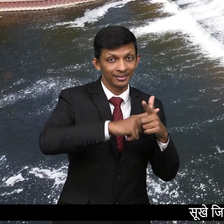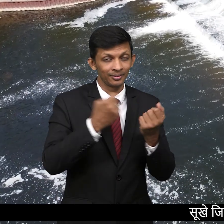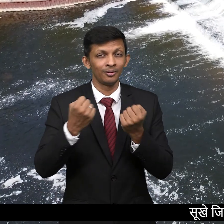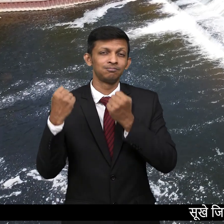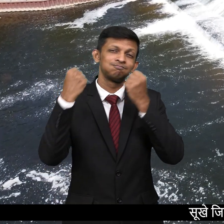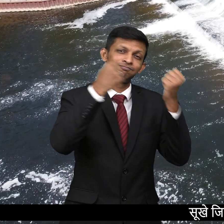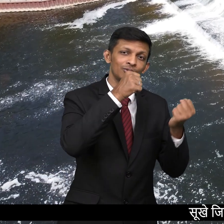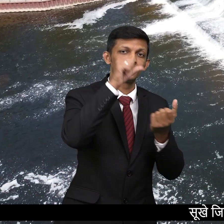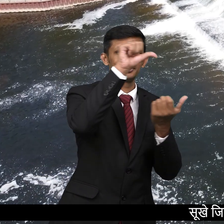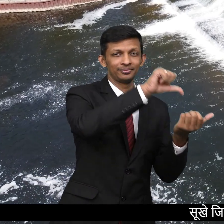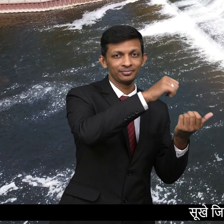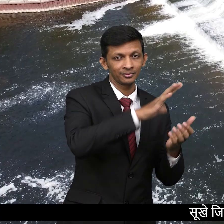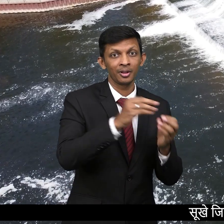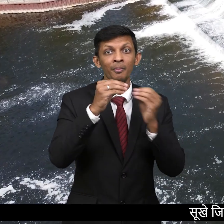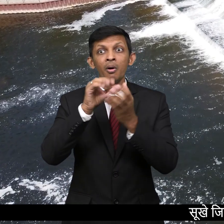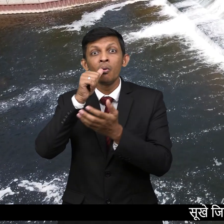है।